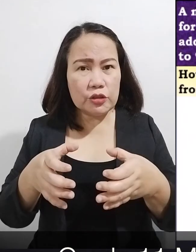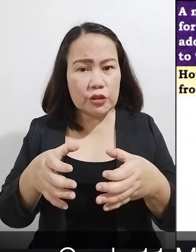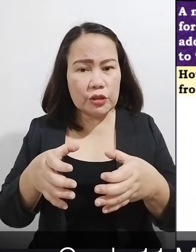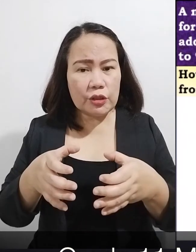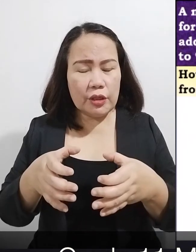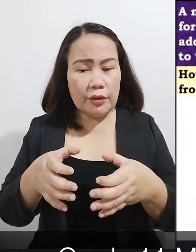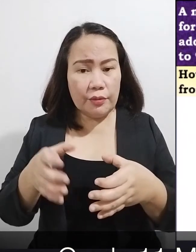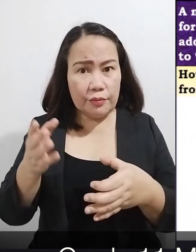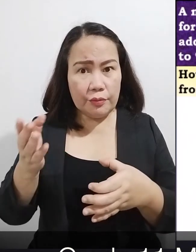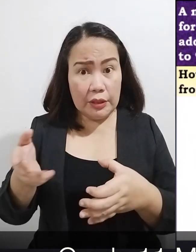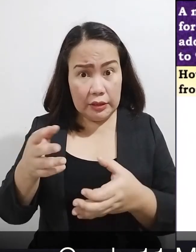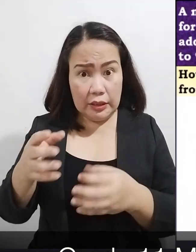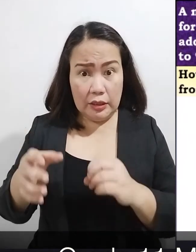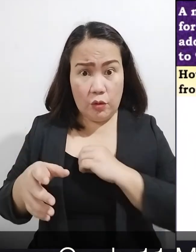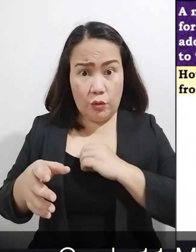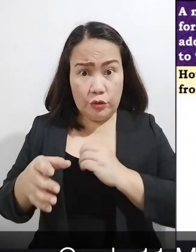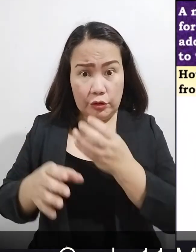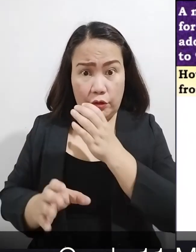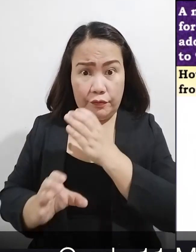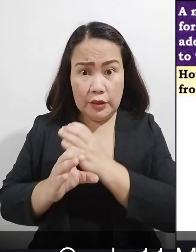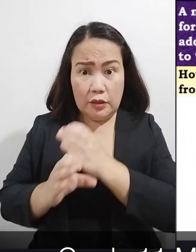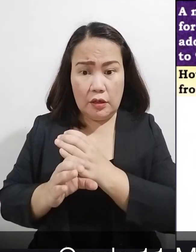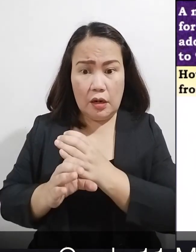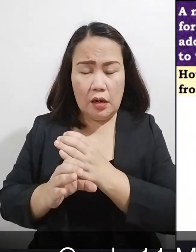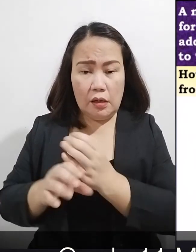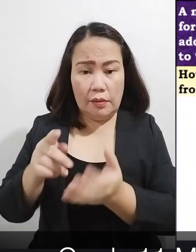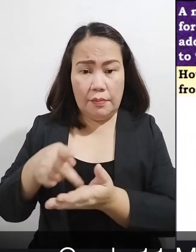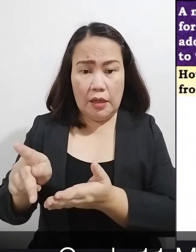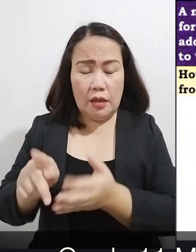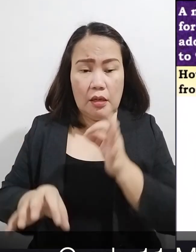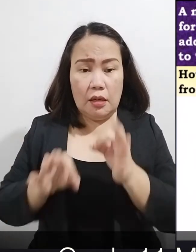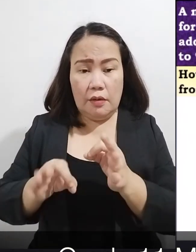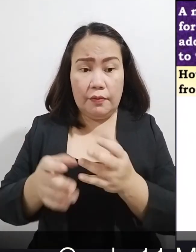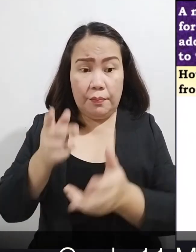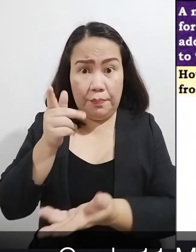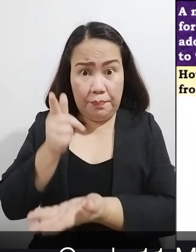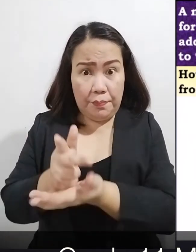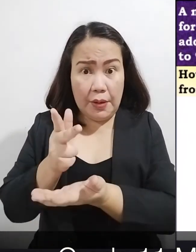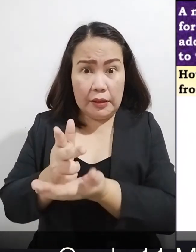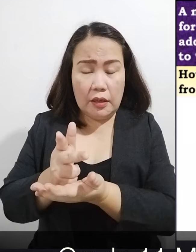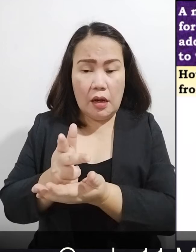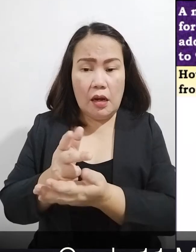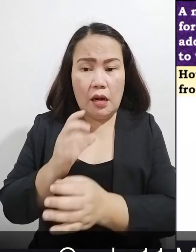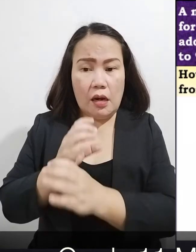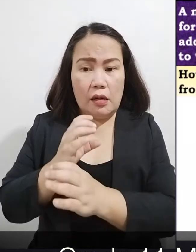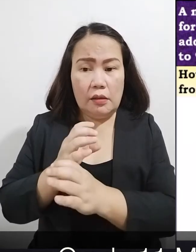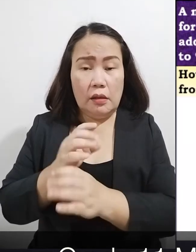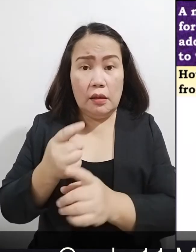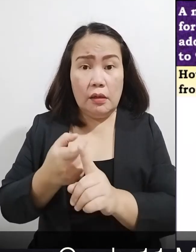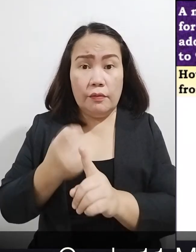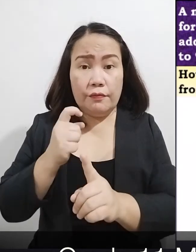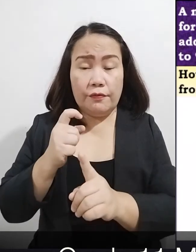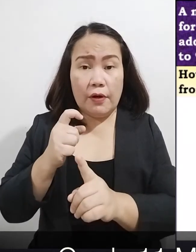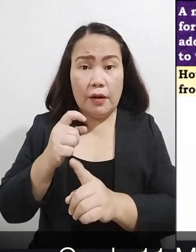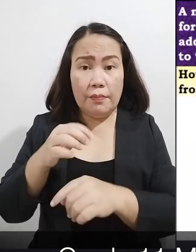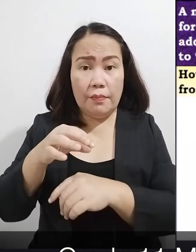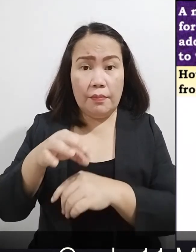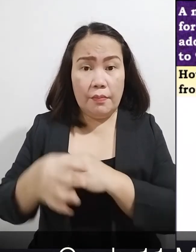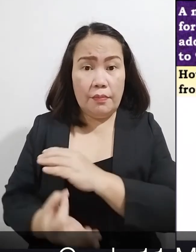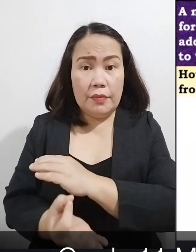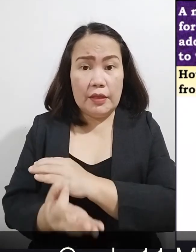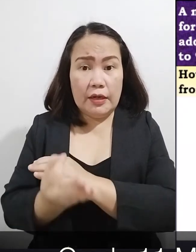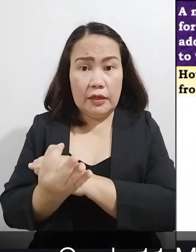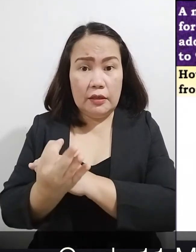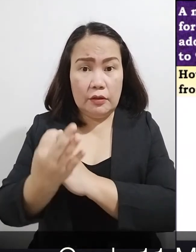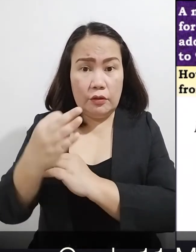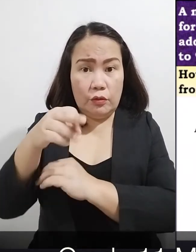How much will be charged to the car owner if he parked his car from 9 a.m. to 3 p.m.? So from 9 to 3, that is